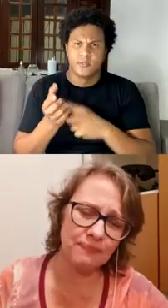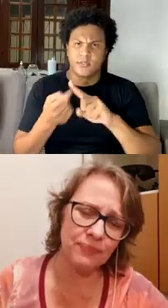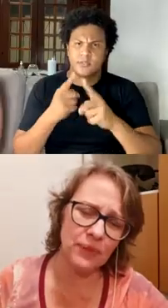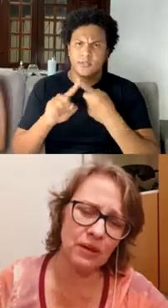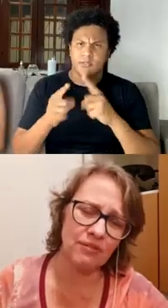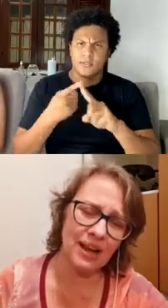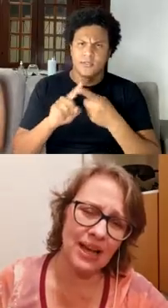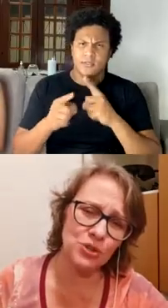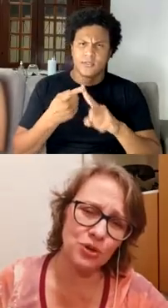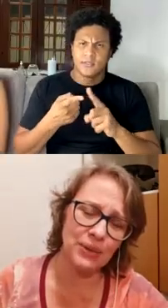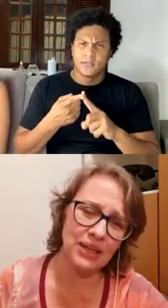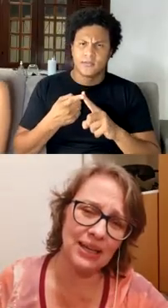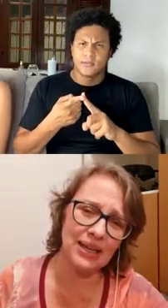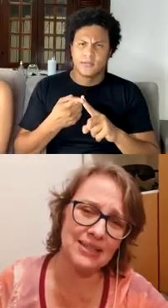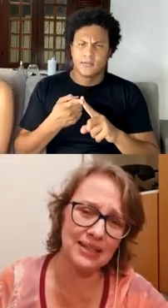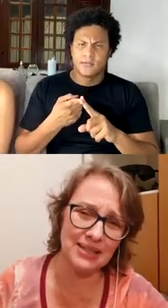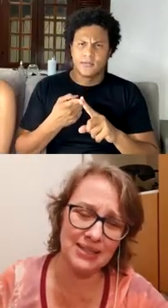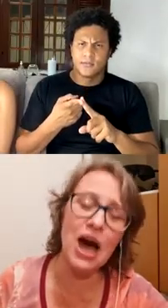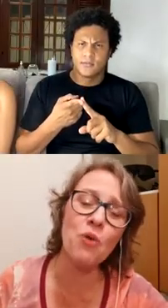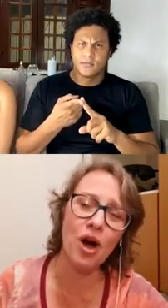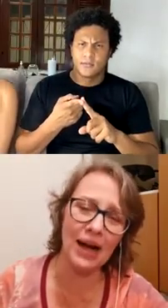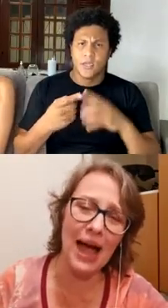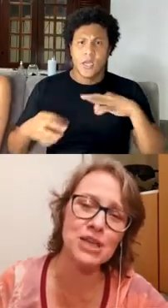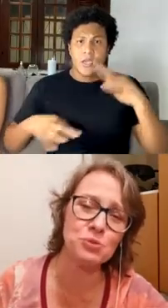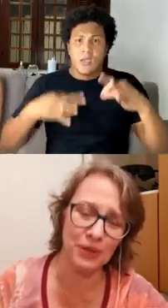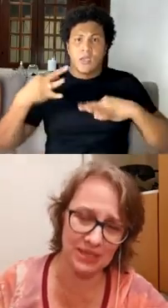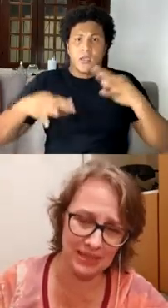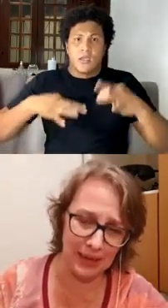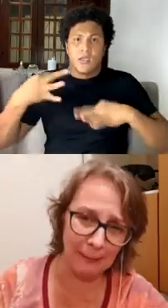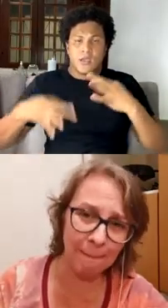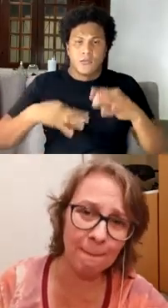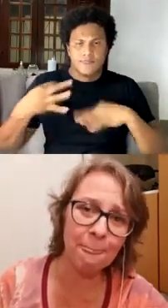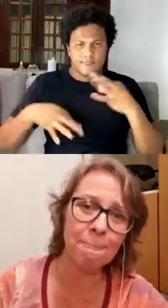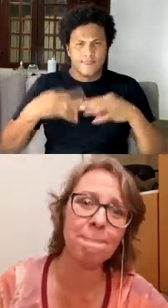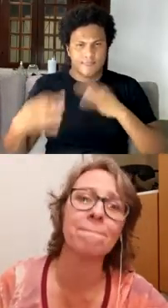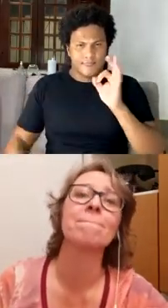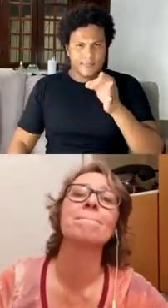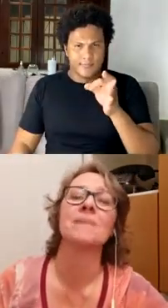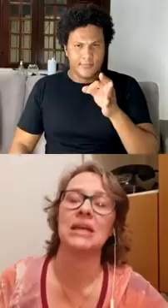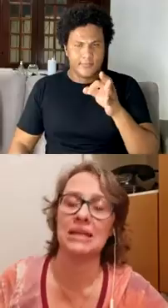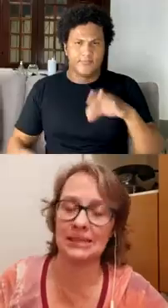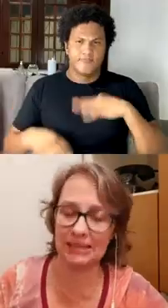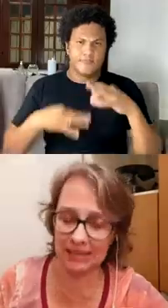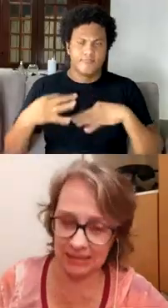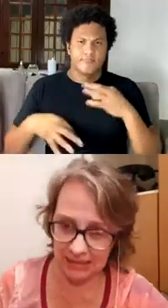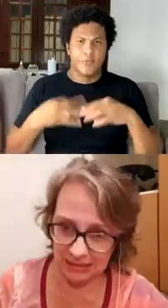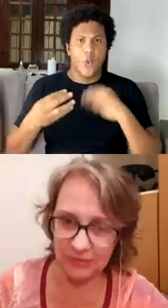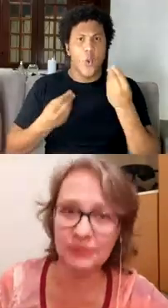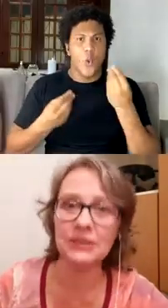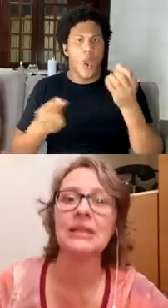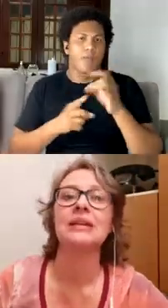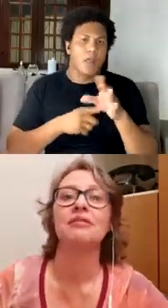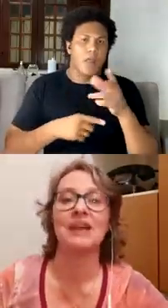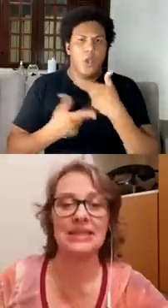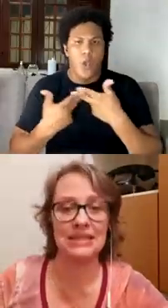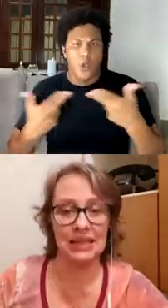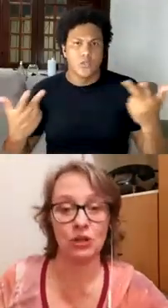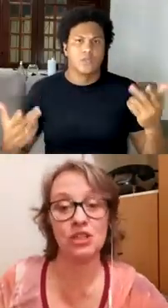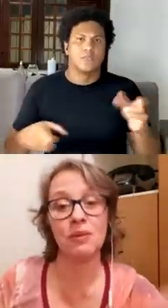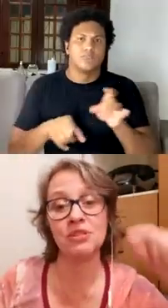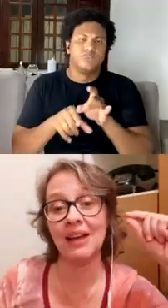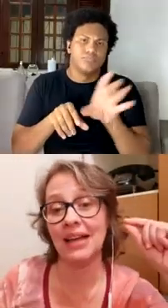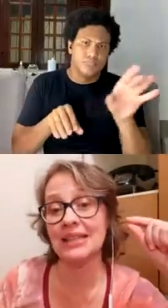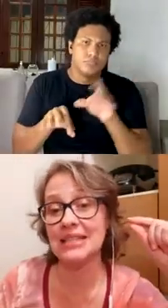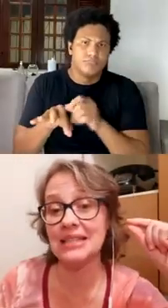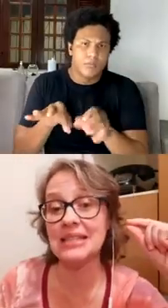Grazi? Falar sobre excitação, orgasmo, Isso, pode ser? Foi isso mesmo. Então, vai ser. Nós